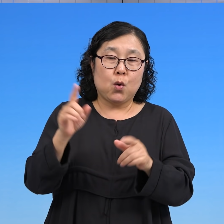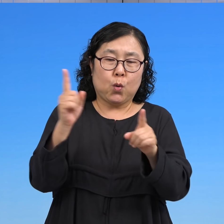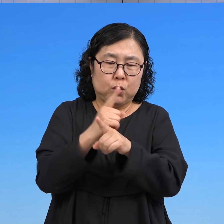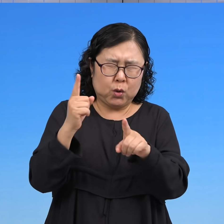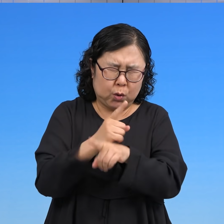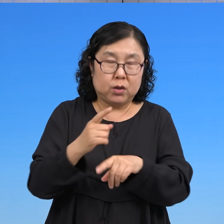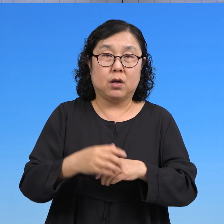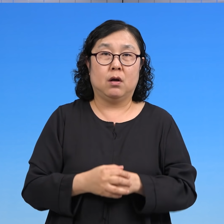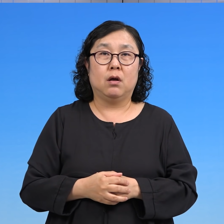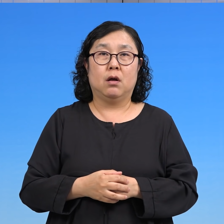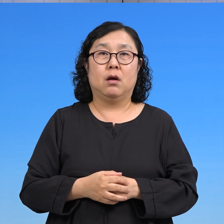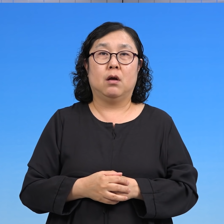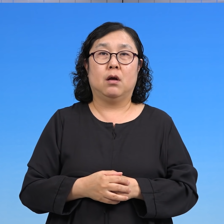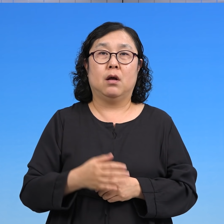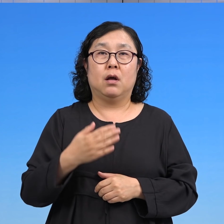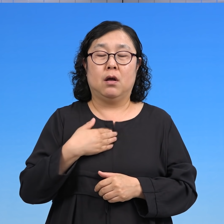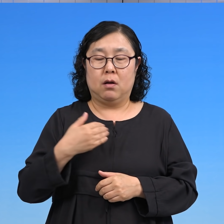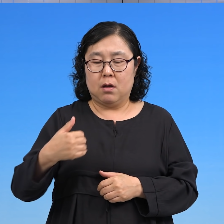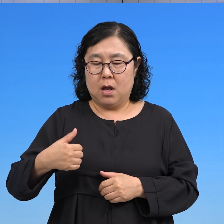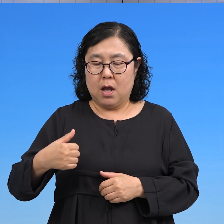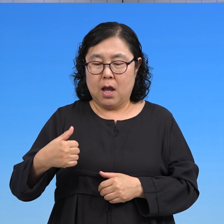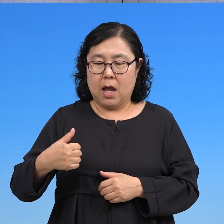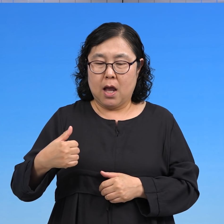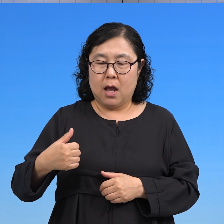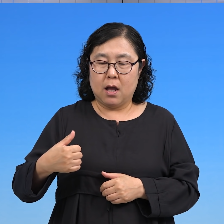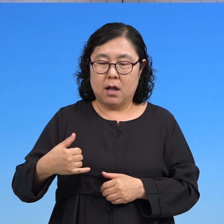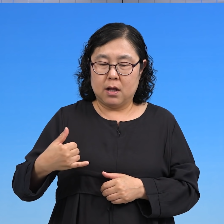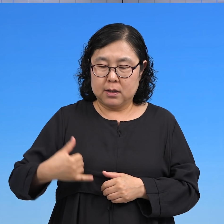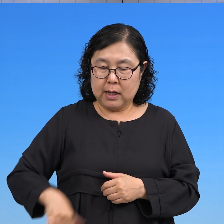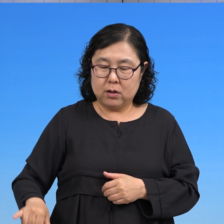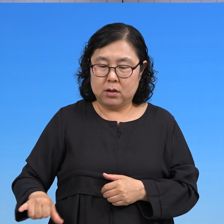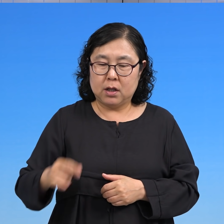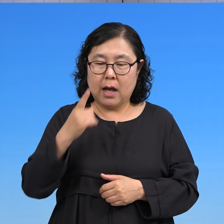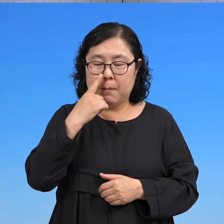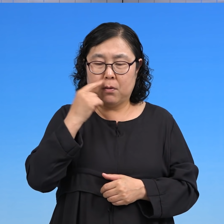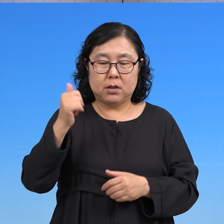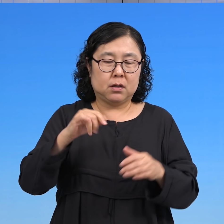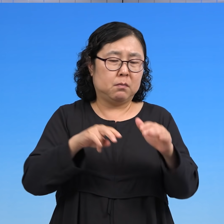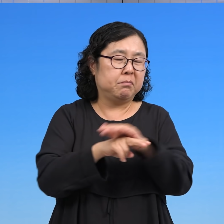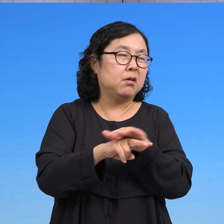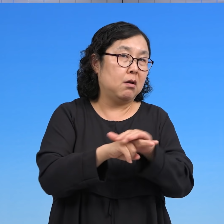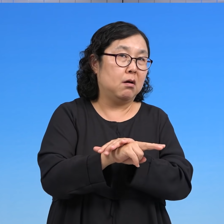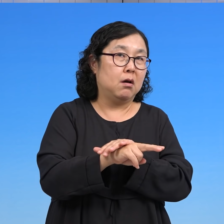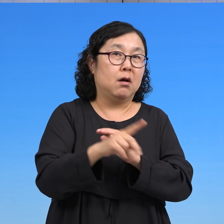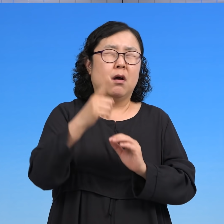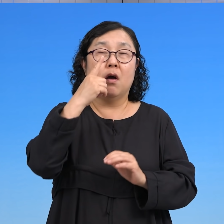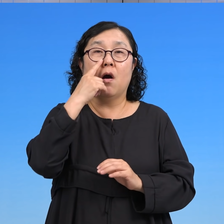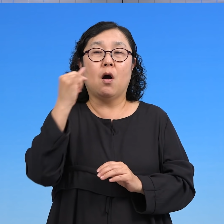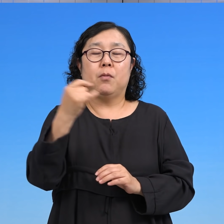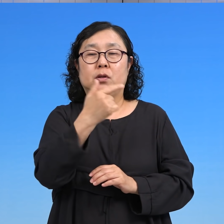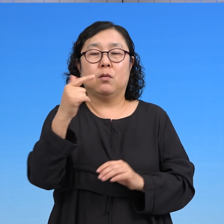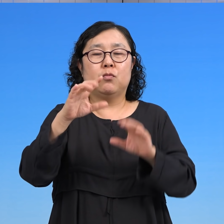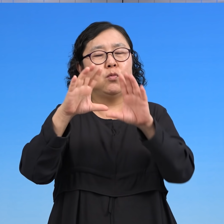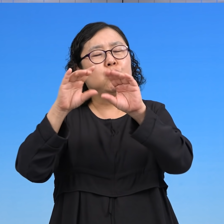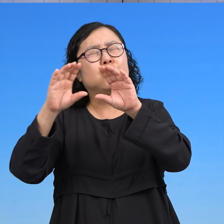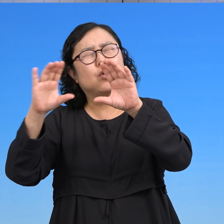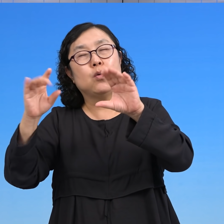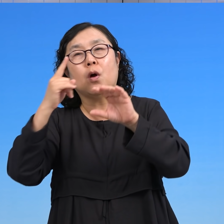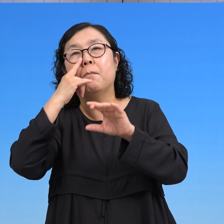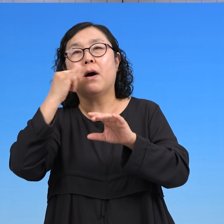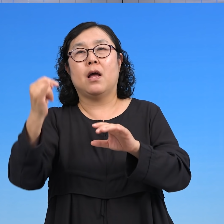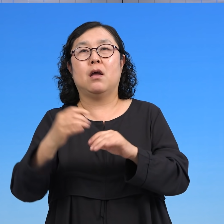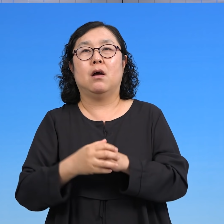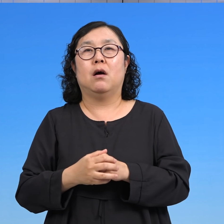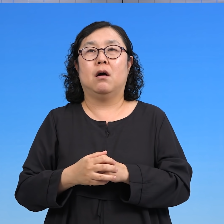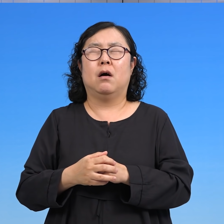되겠냐고. 왜 아이들이 아버지를 자꾸 피하겠습니까? 다른 집은 모르겠는데요, 우리 집에서 어머니는 너무